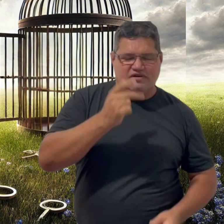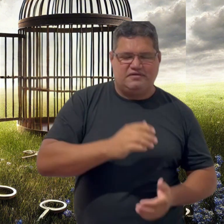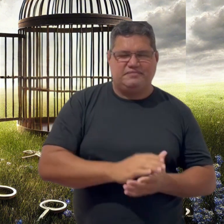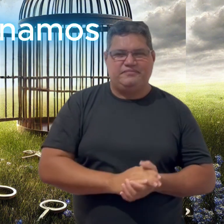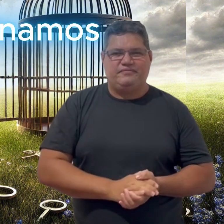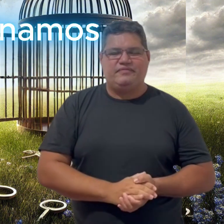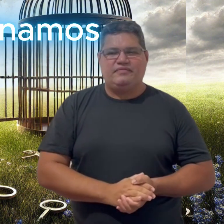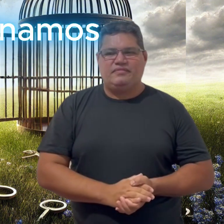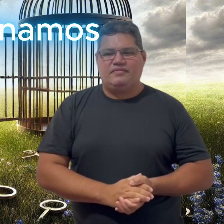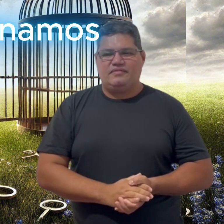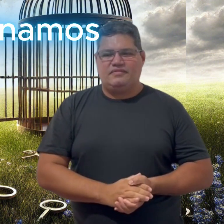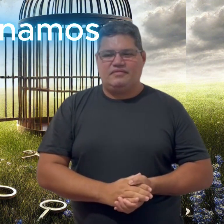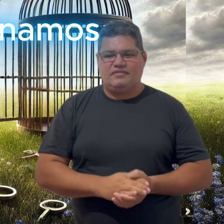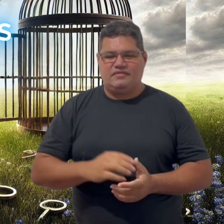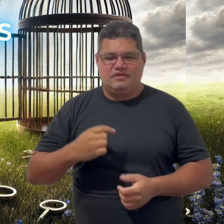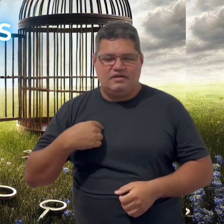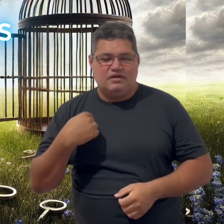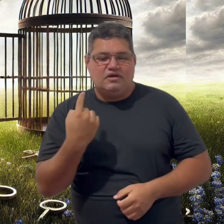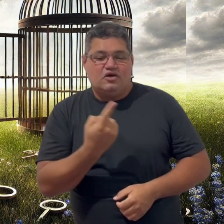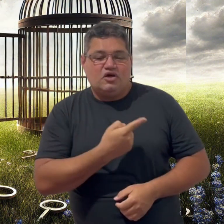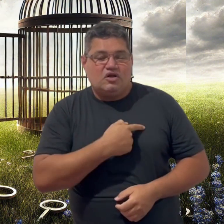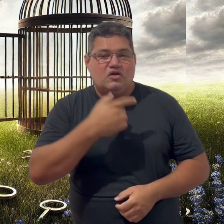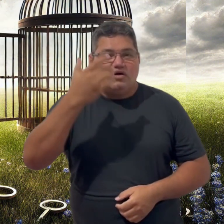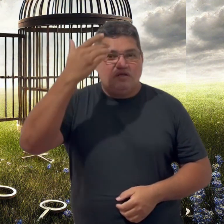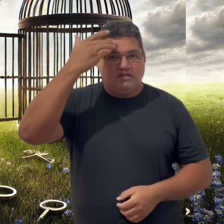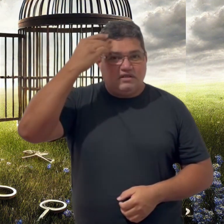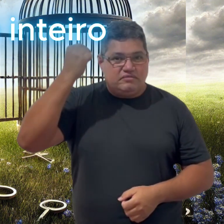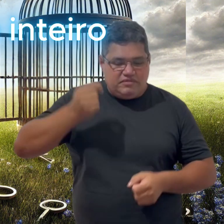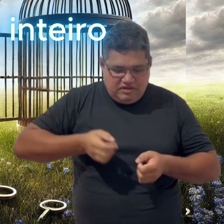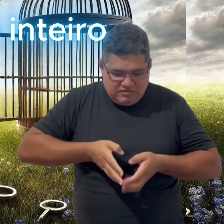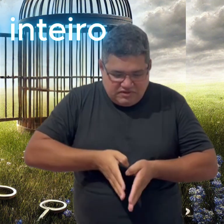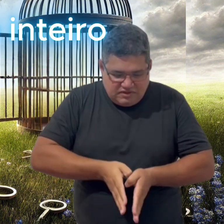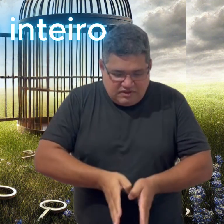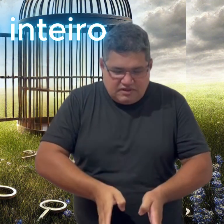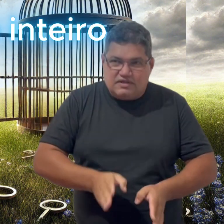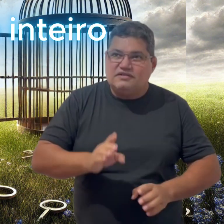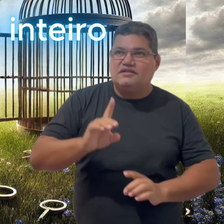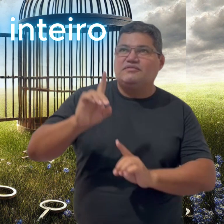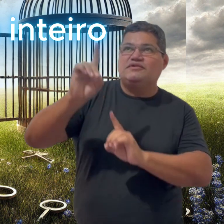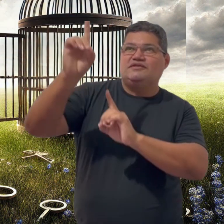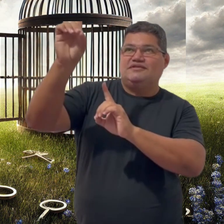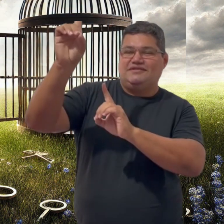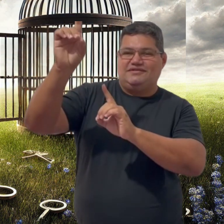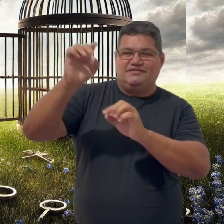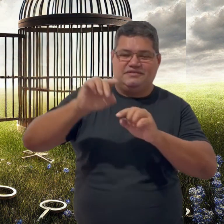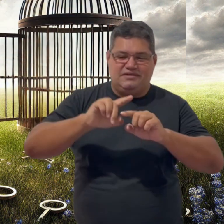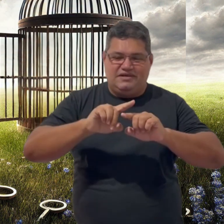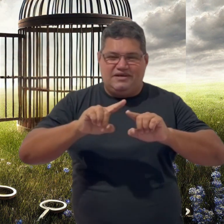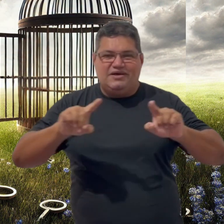sabemos que nos originamos de Deus, mas o mundo inteiro